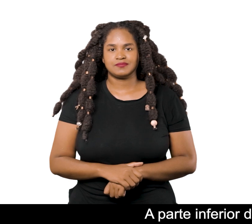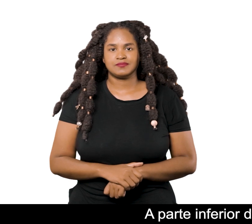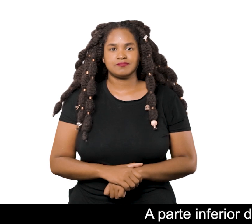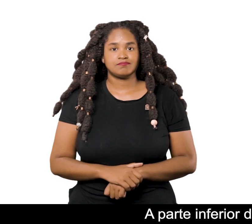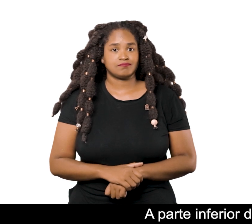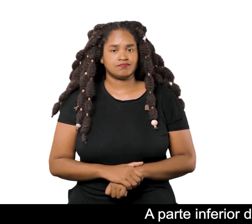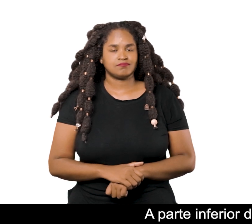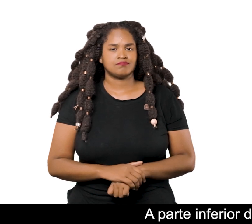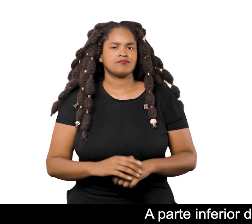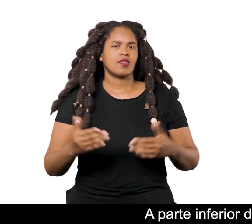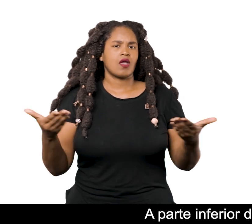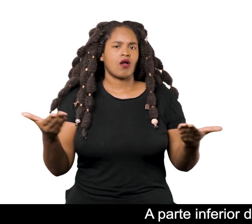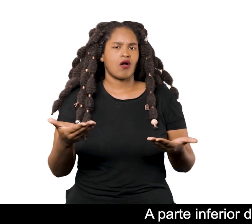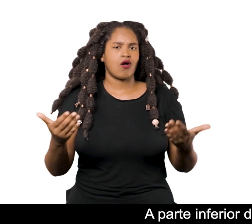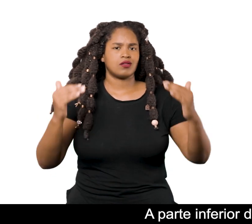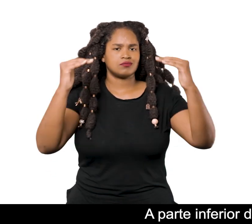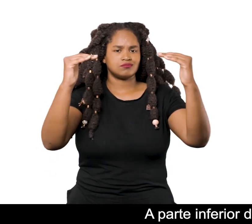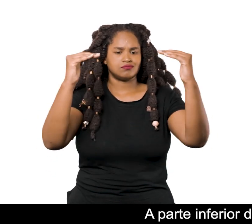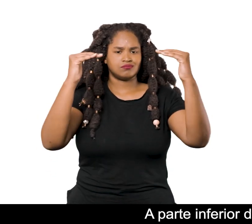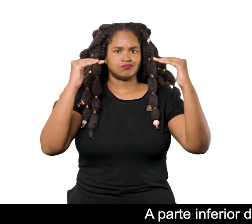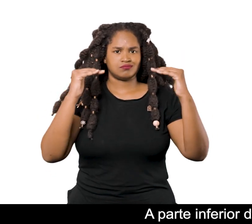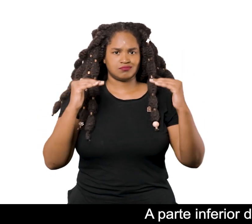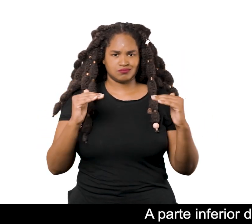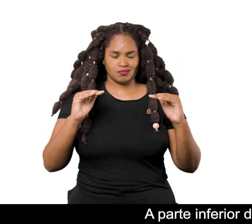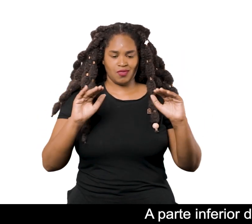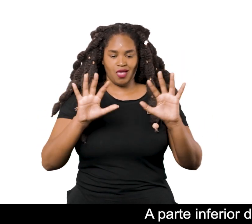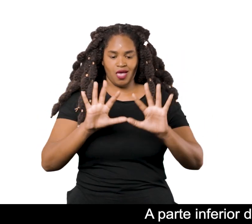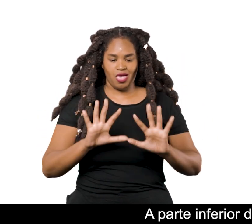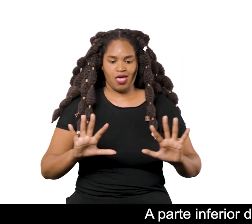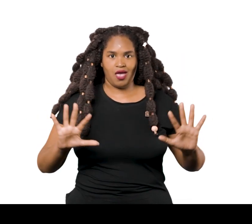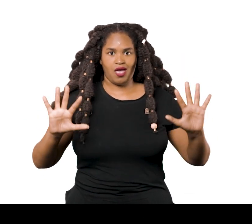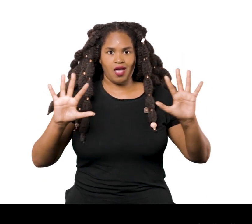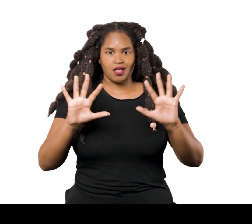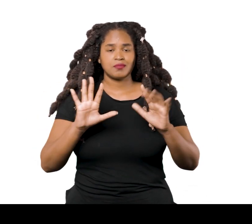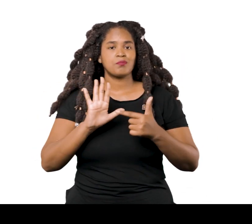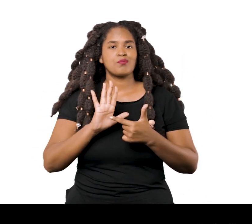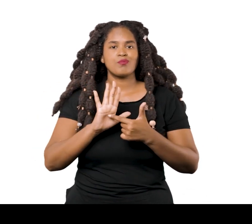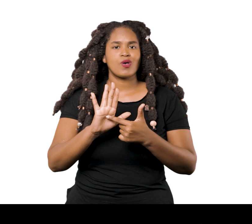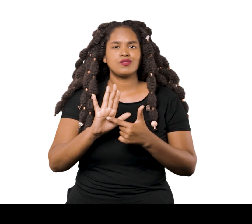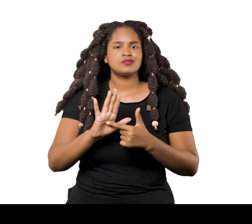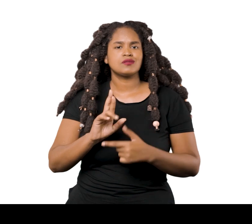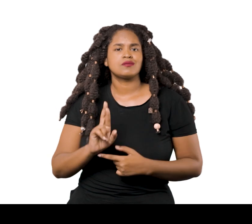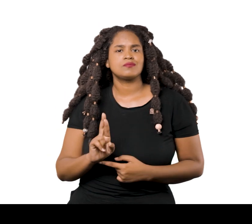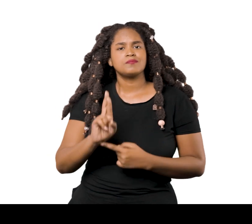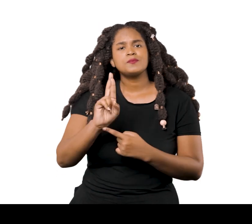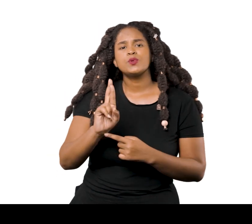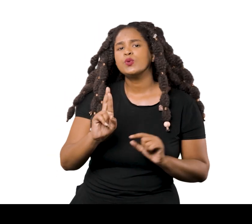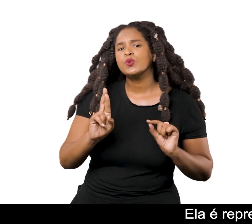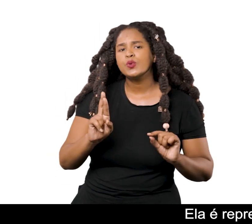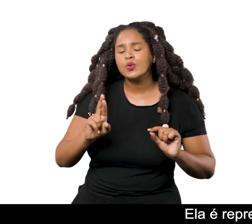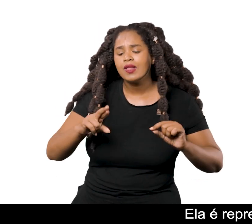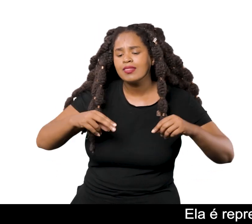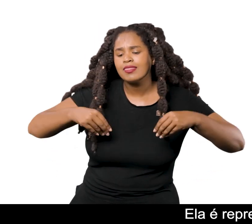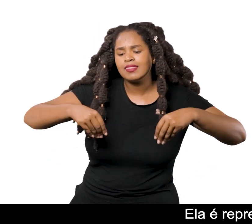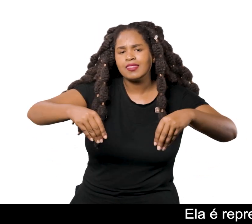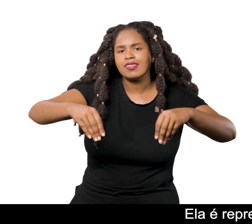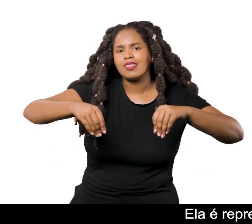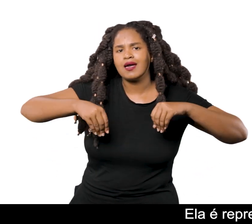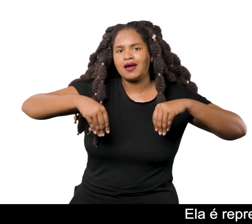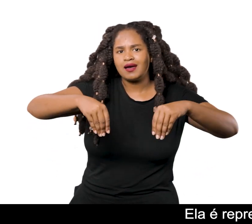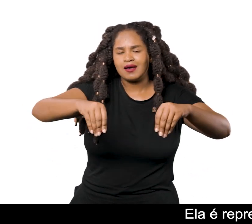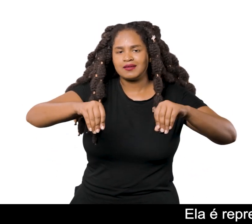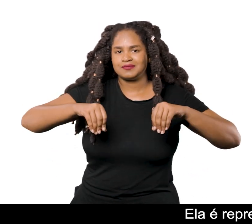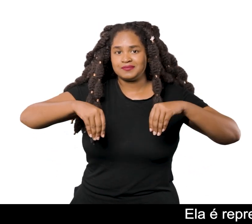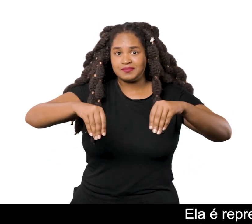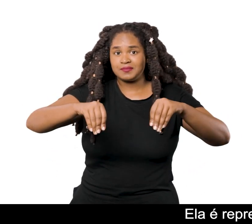A parte inferior desta tapeçaria, do centro para baixo, simboliza a terra. Ela é representada